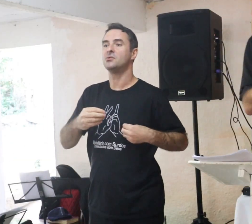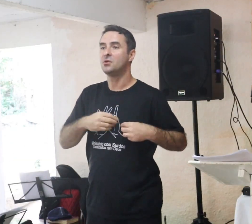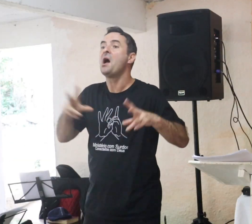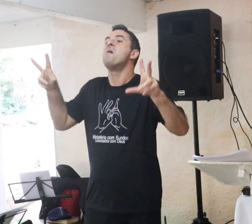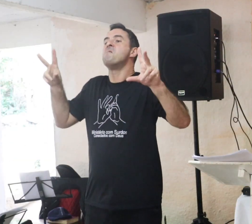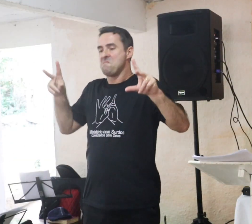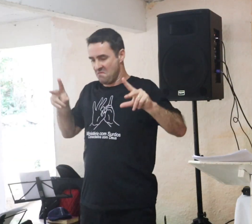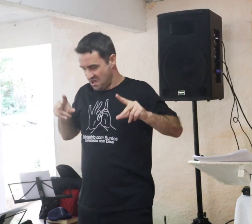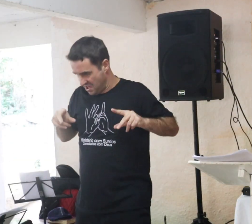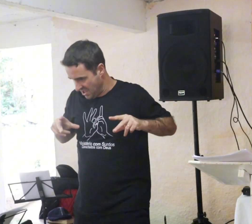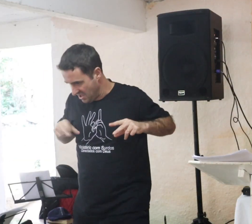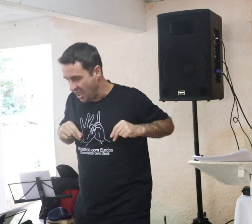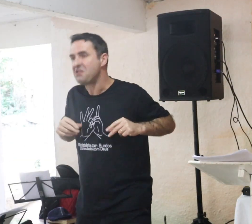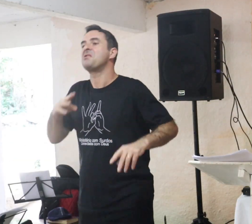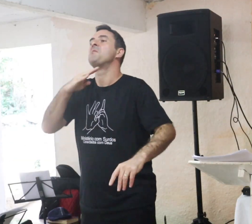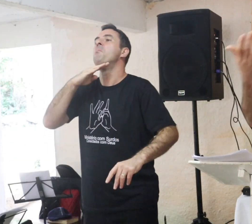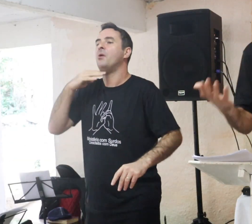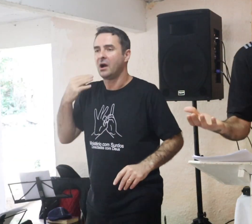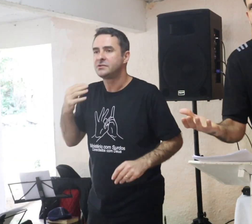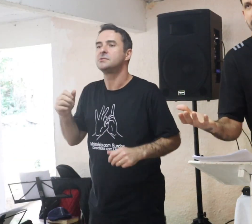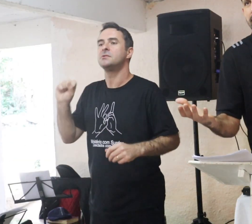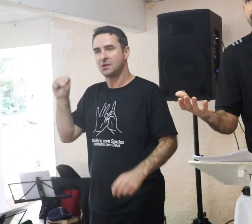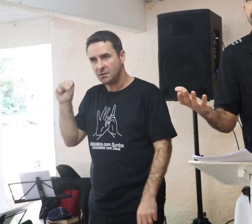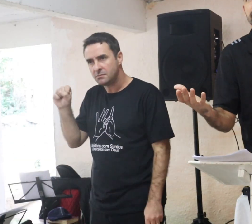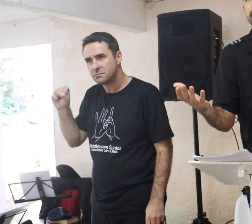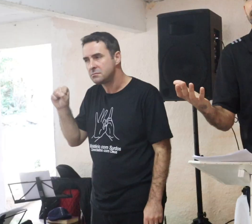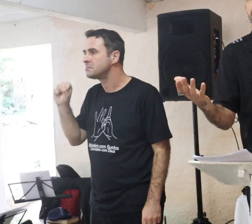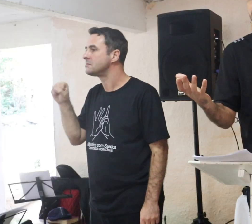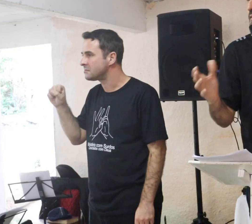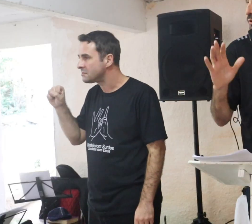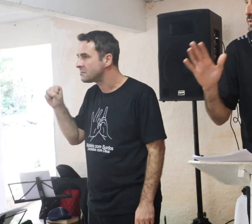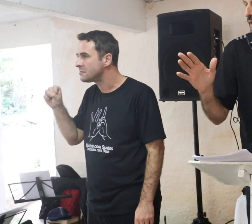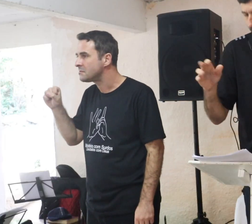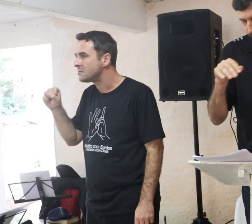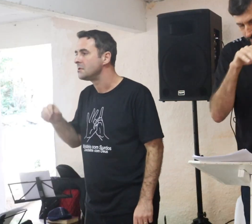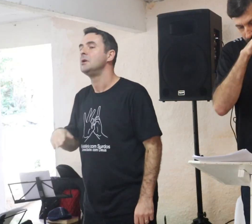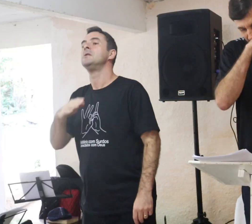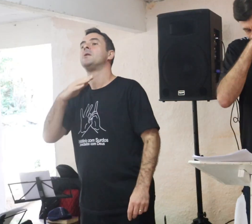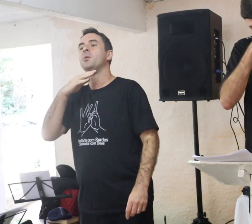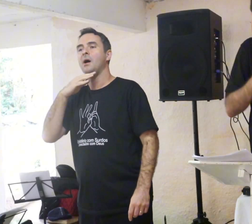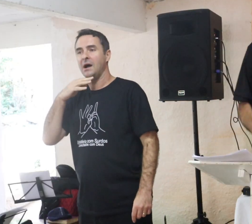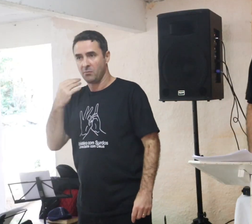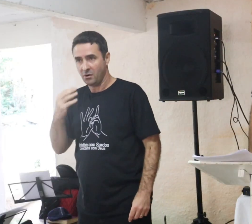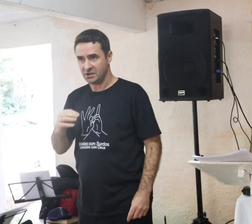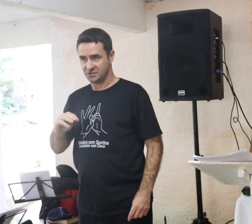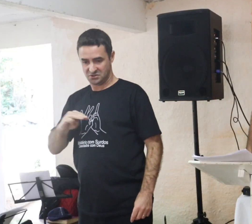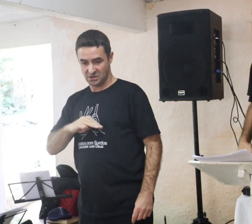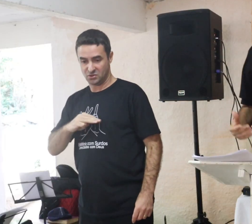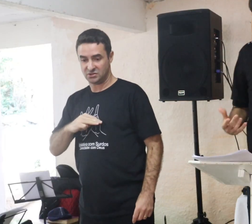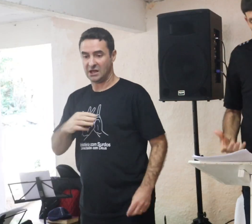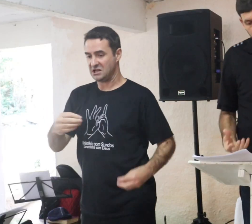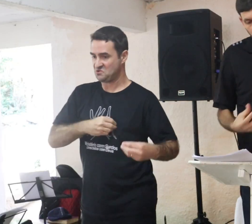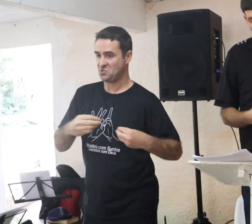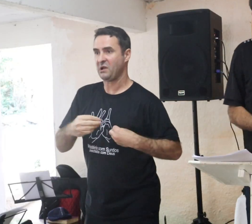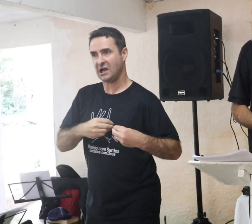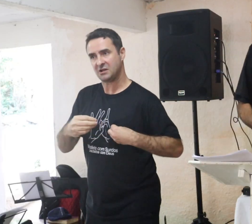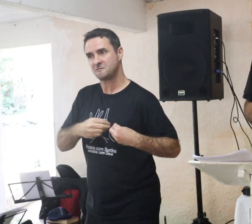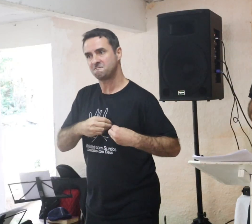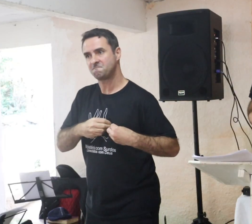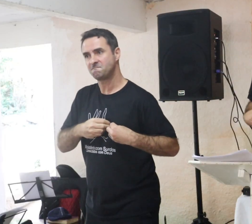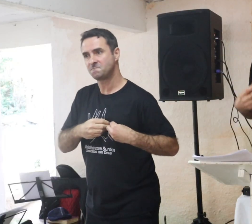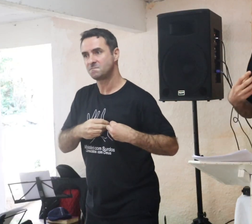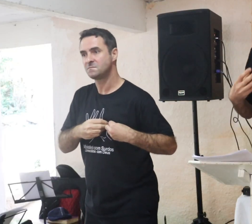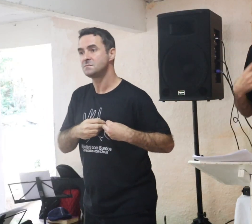é o salário que os pecadores recebem? A morte. Esse é o salário. Então a morte veio por causa